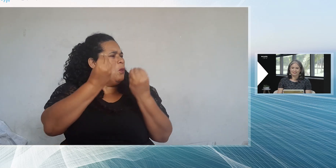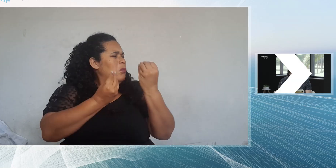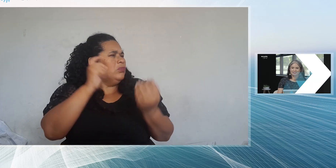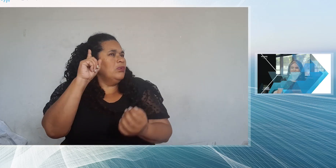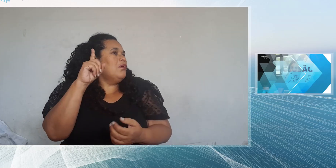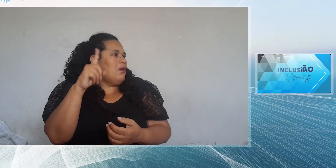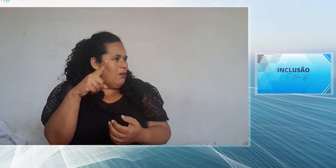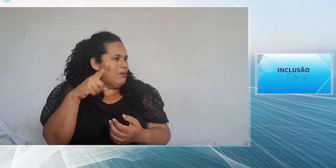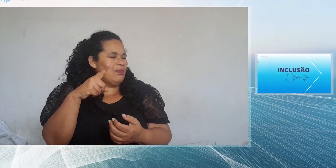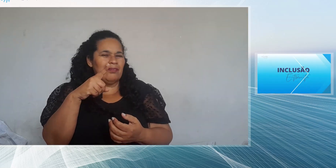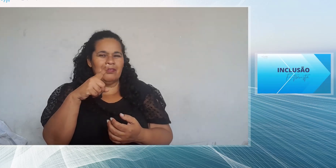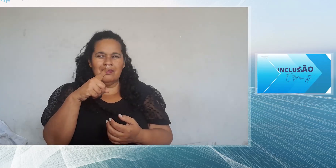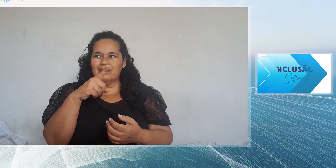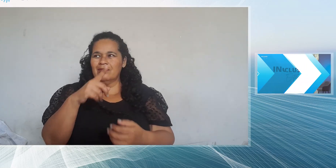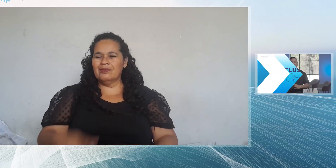conferir?